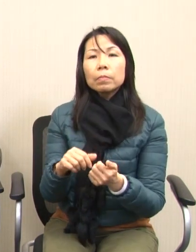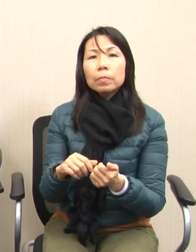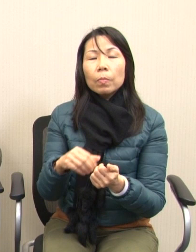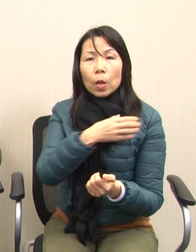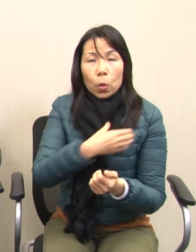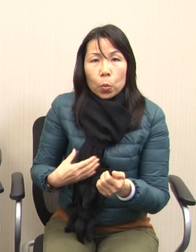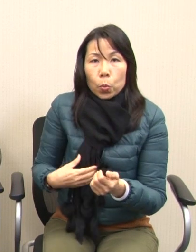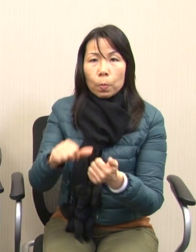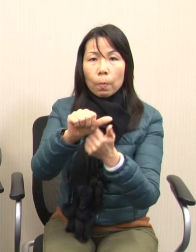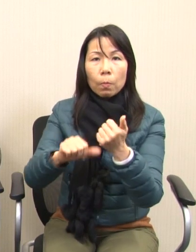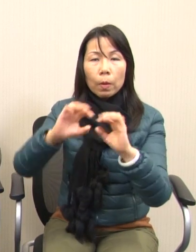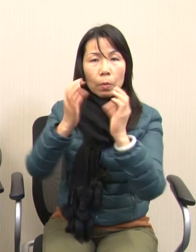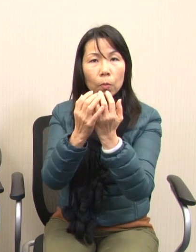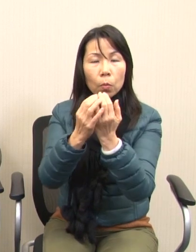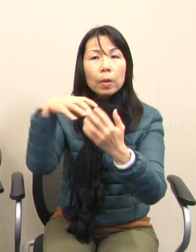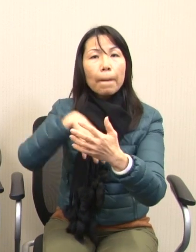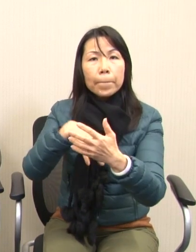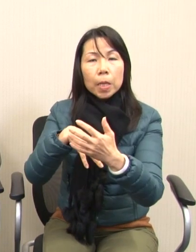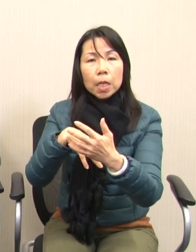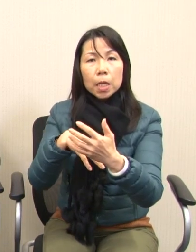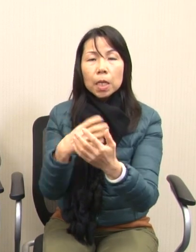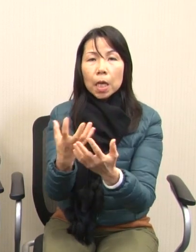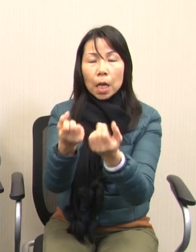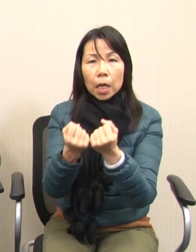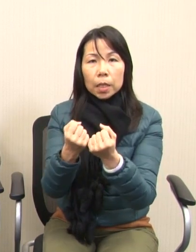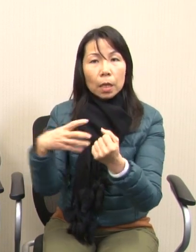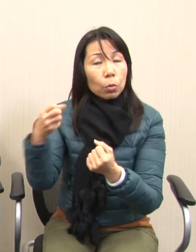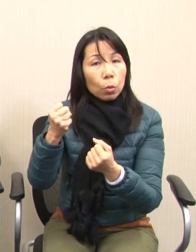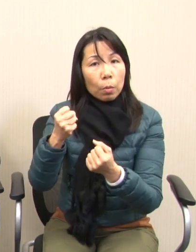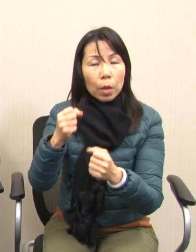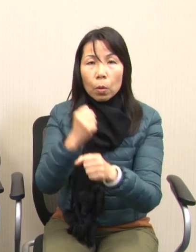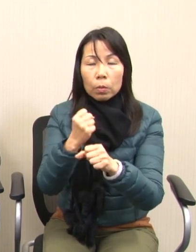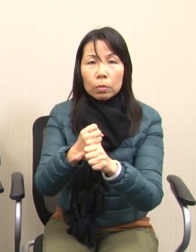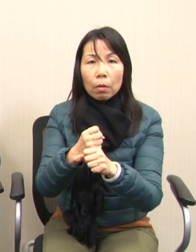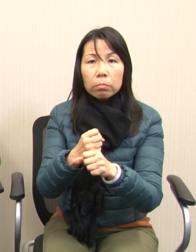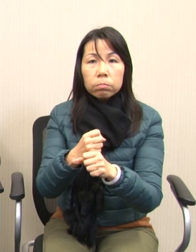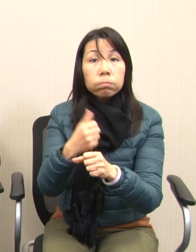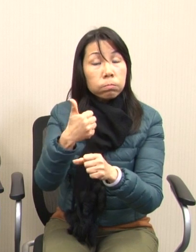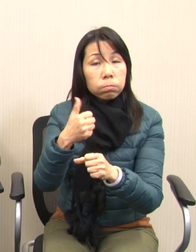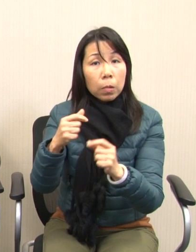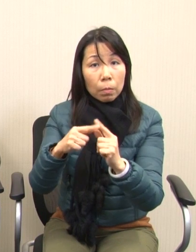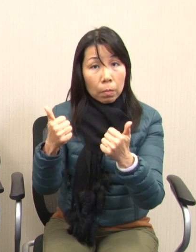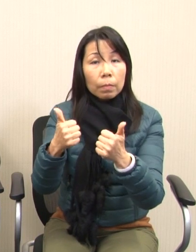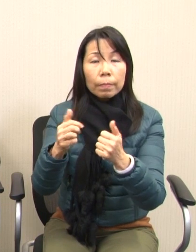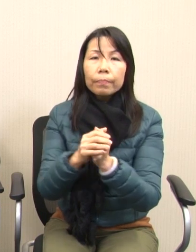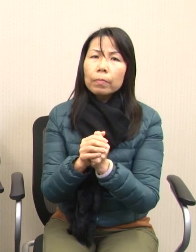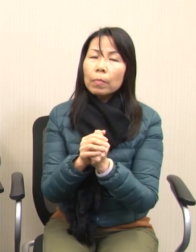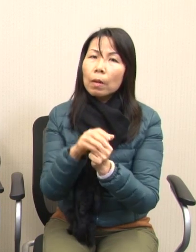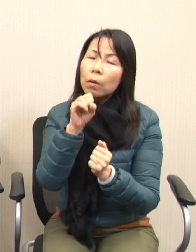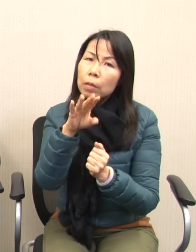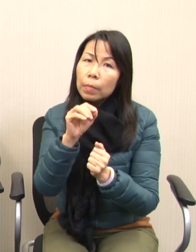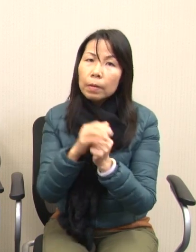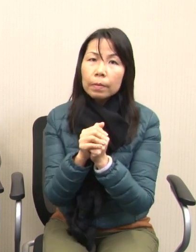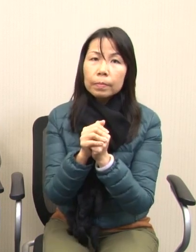選舉裏邊嘅嗰個所謂授權做嘢 ，fine 合理嘅。 嗯， 我想問就係各